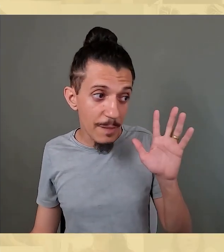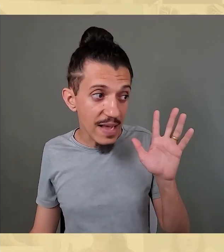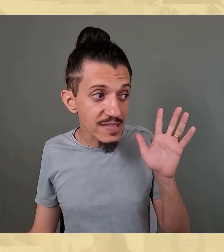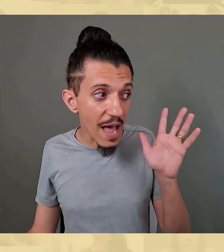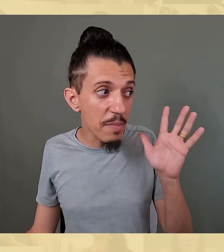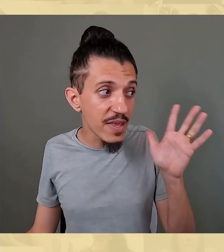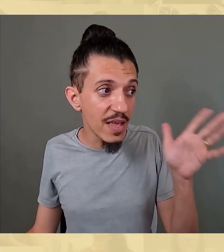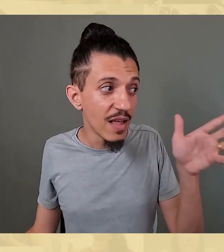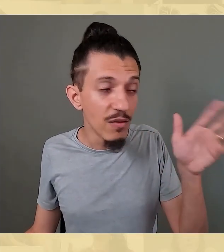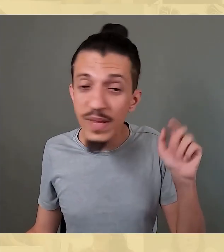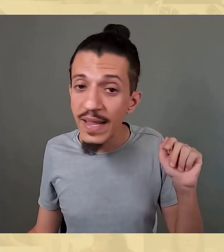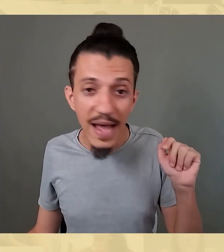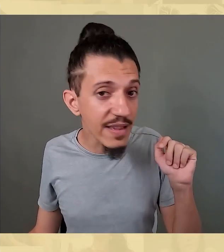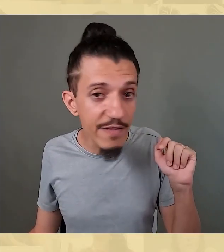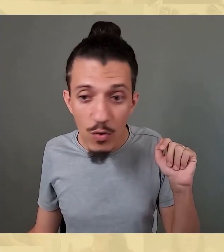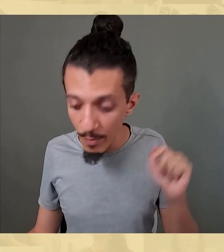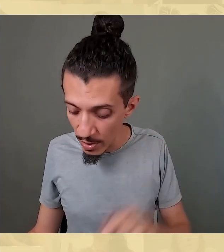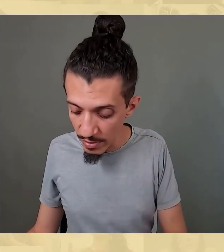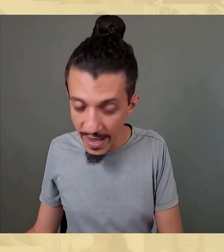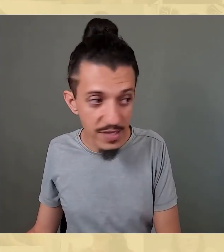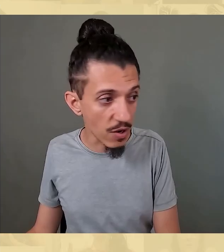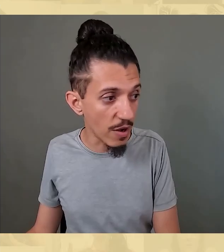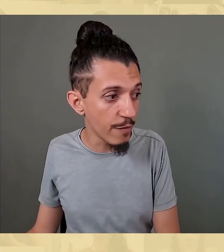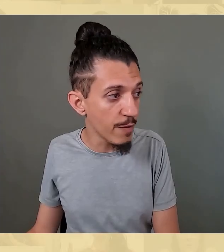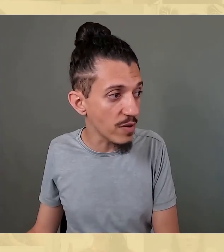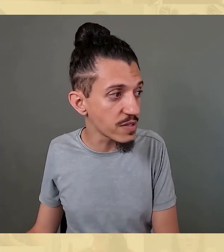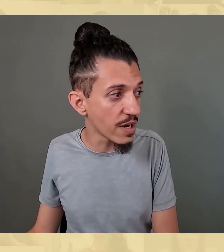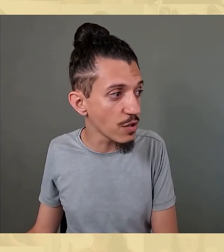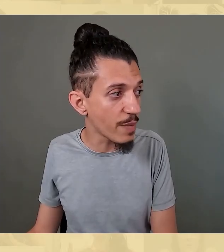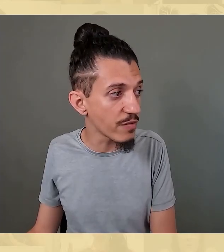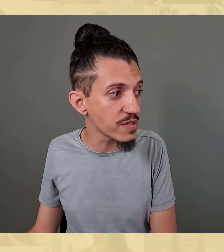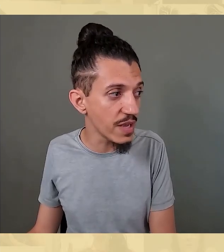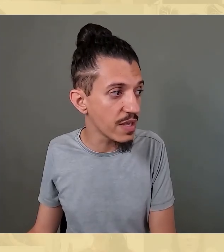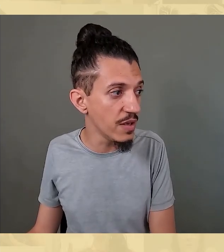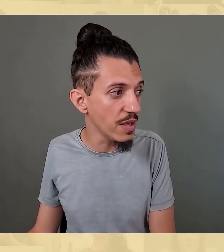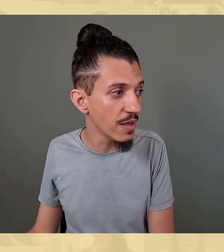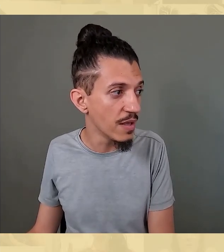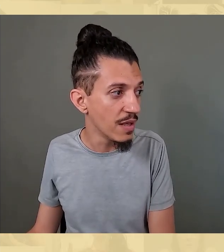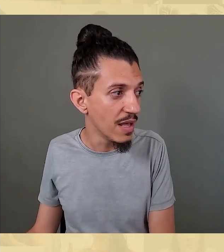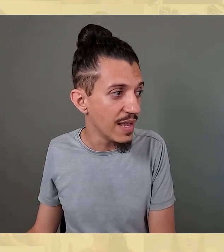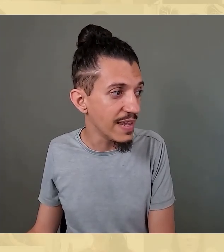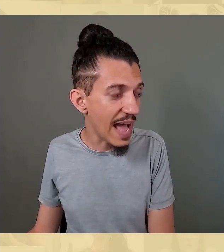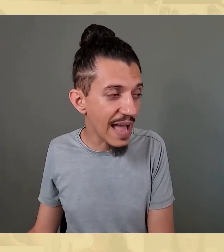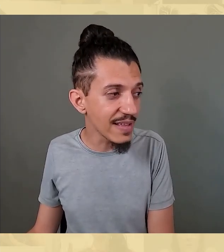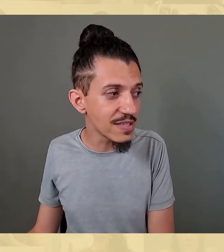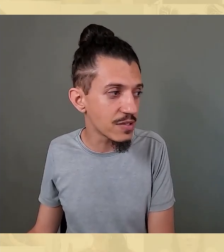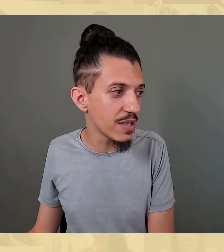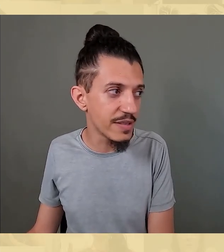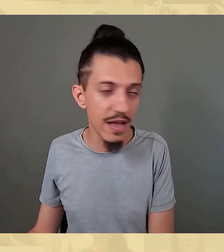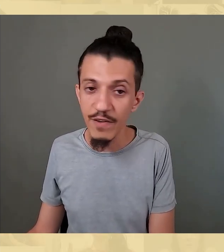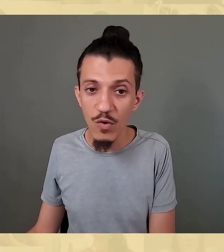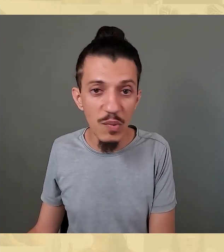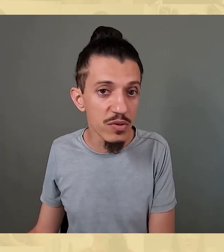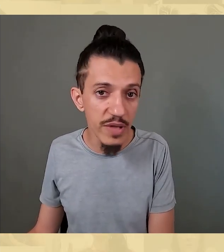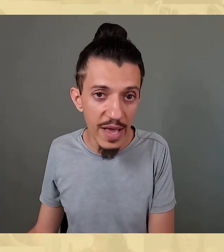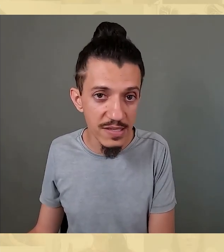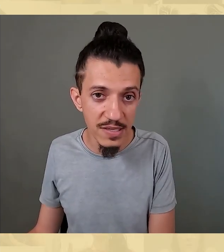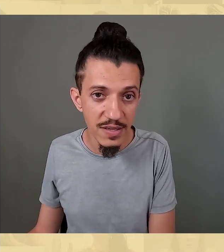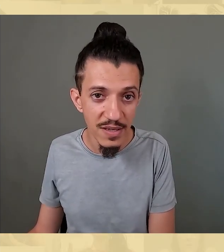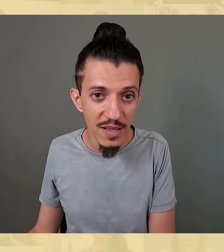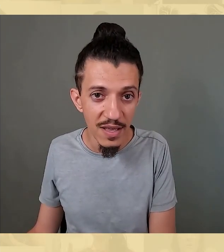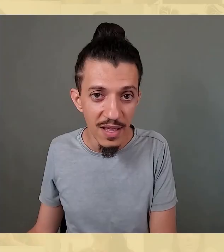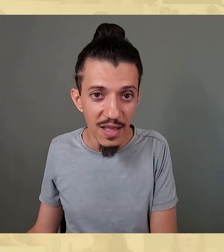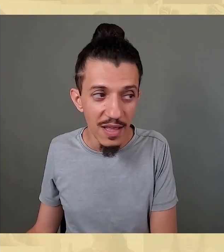você percebe que não tem nada a ver com português. Ó, eu fui mostrando para você aqui. Nada disso aqui tem a ver com